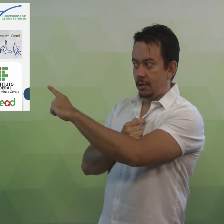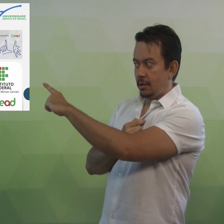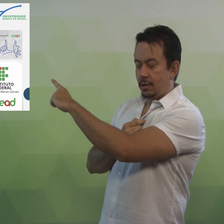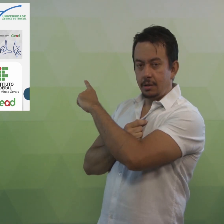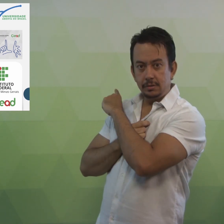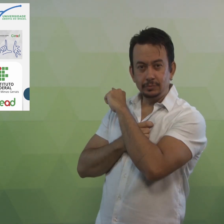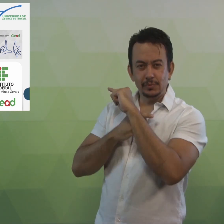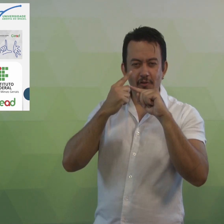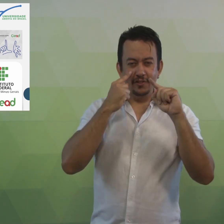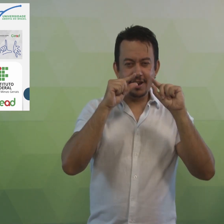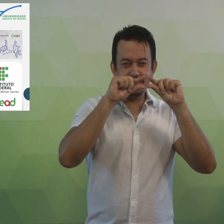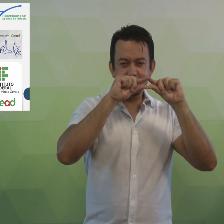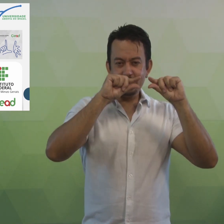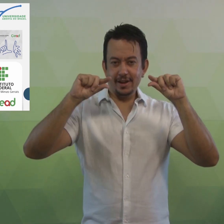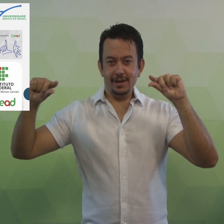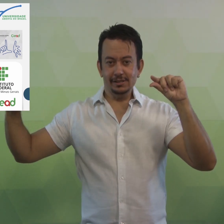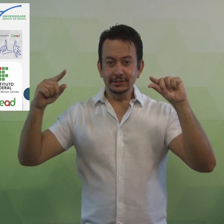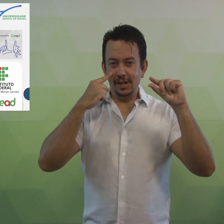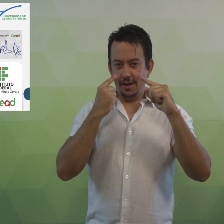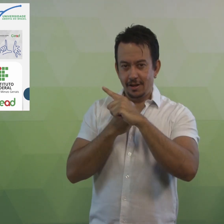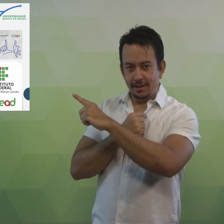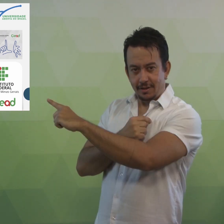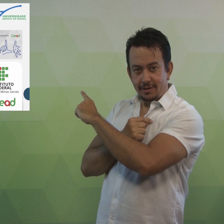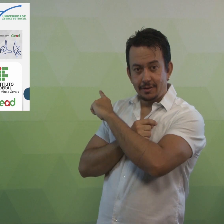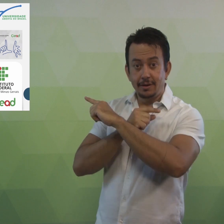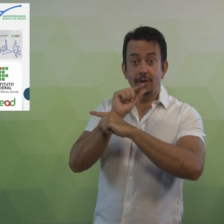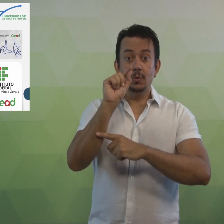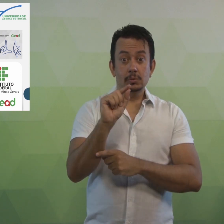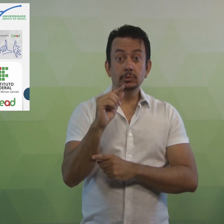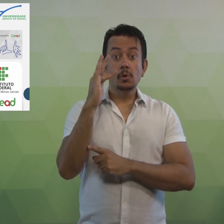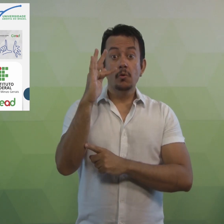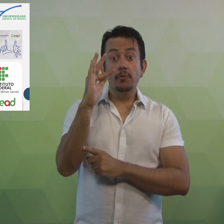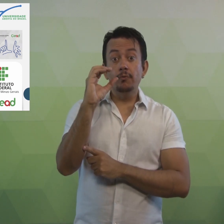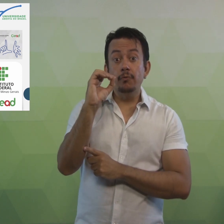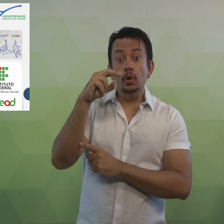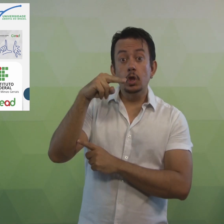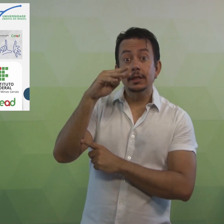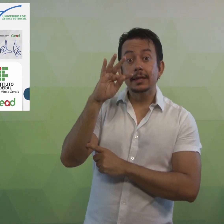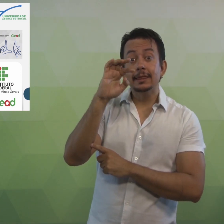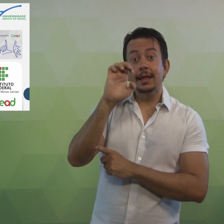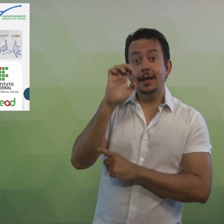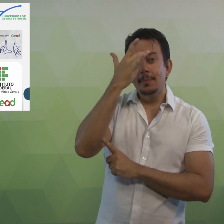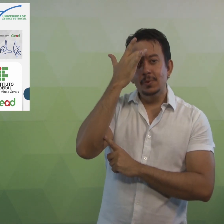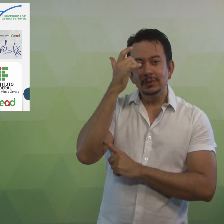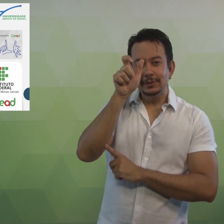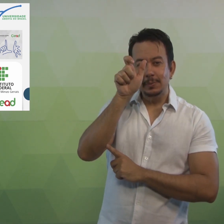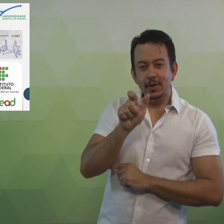que vocês recebam essa mensagem. Então, observe como eu coloquei ao slide.